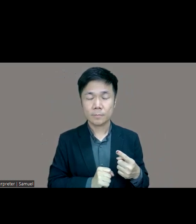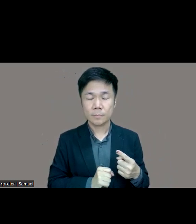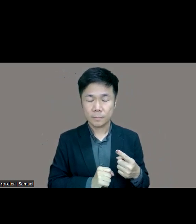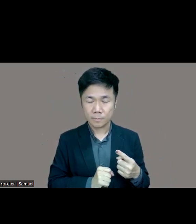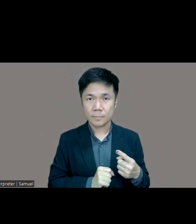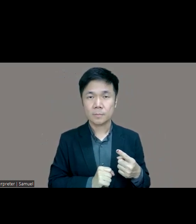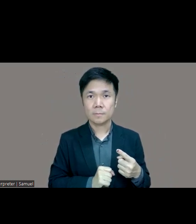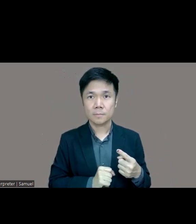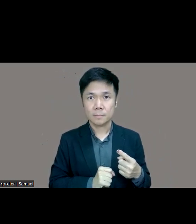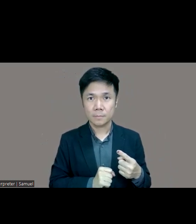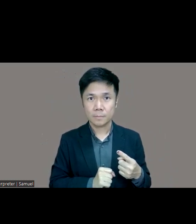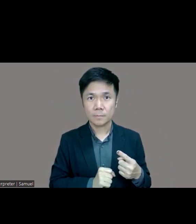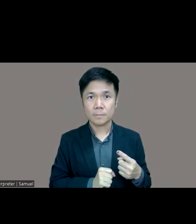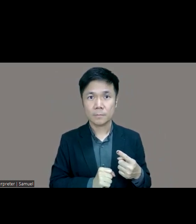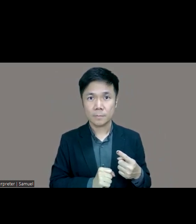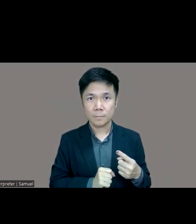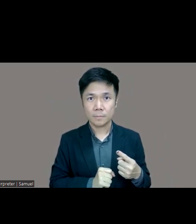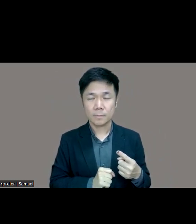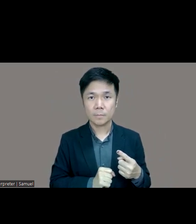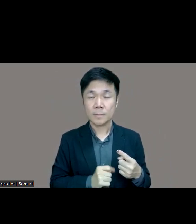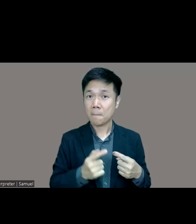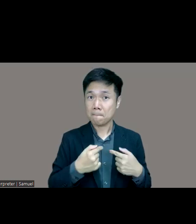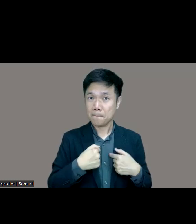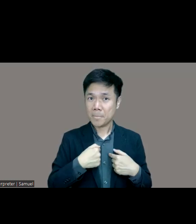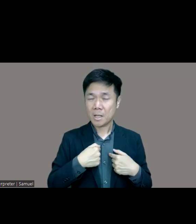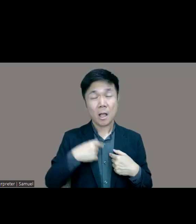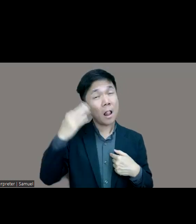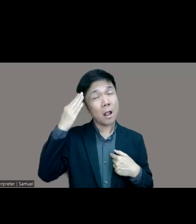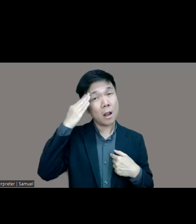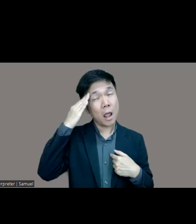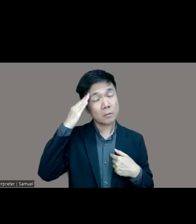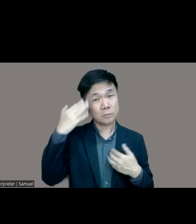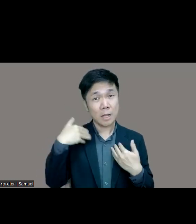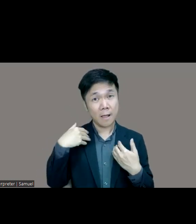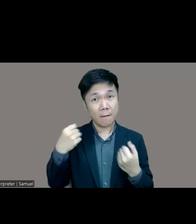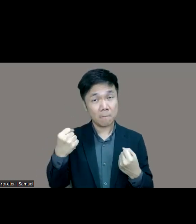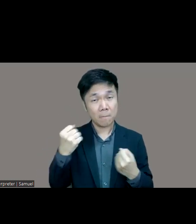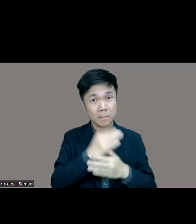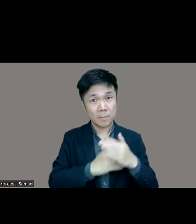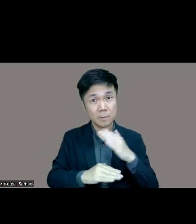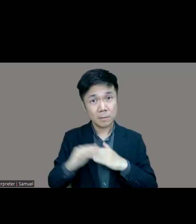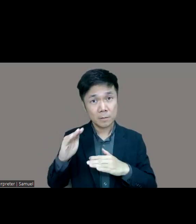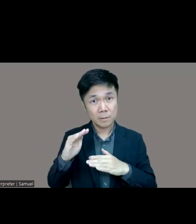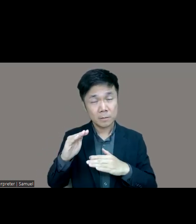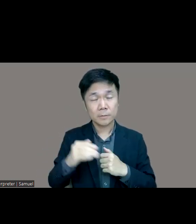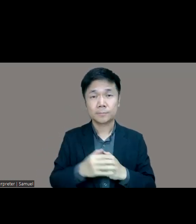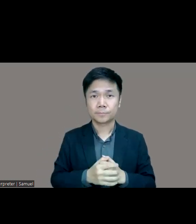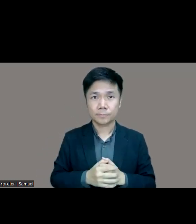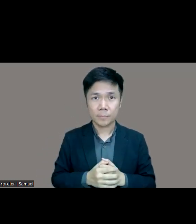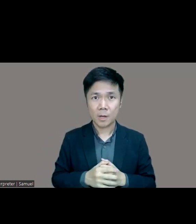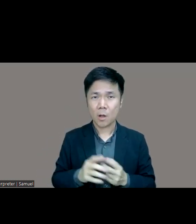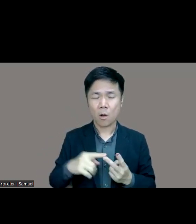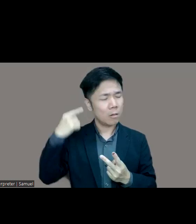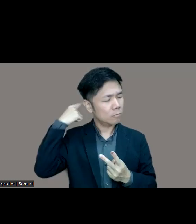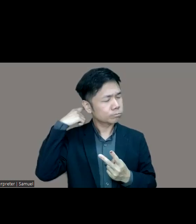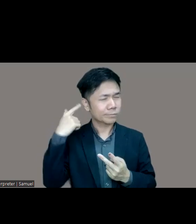que cela est un domaine vital, surtout pour les personnes avec un